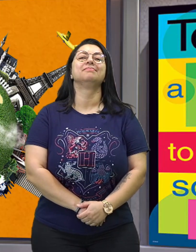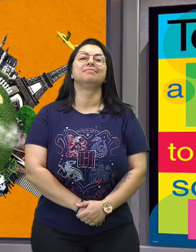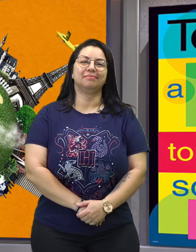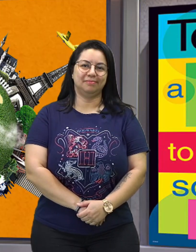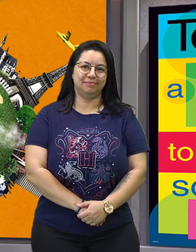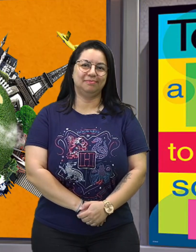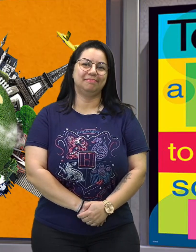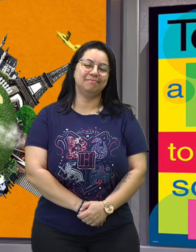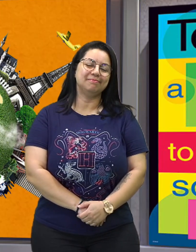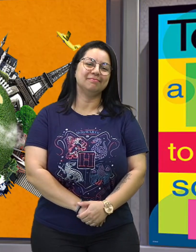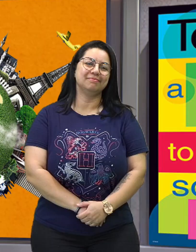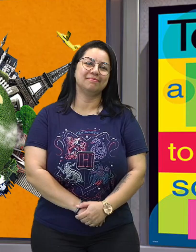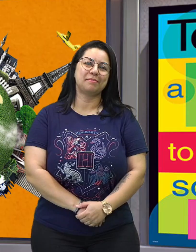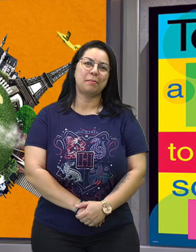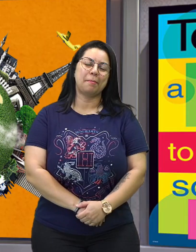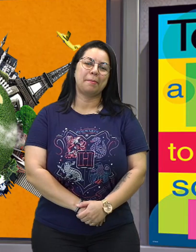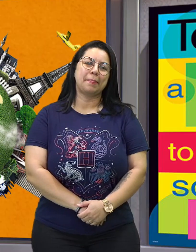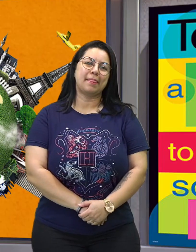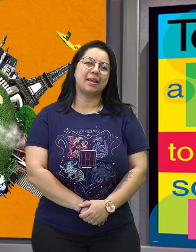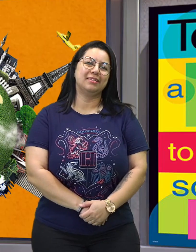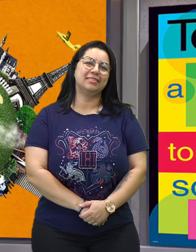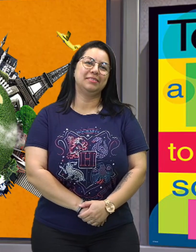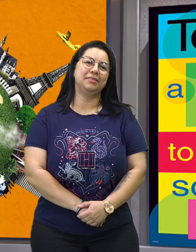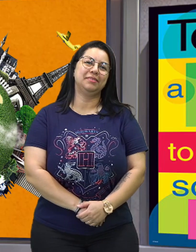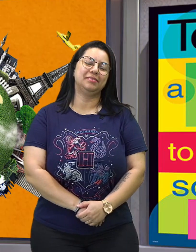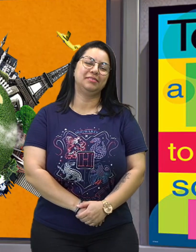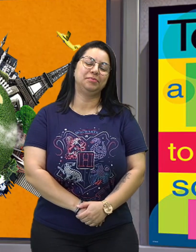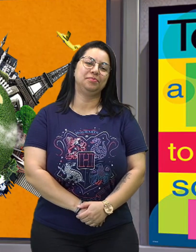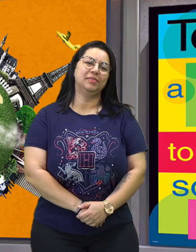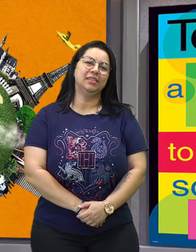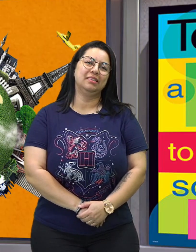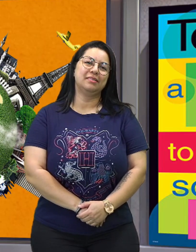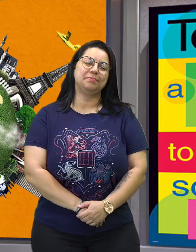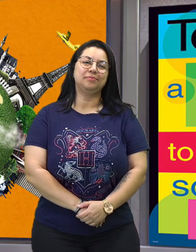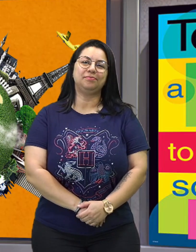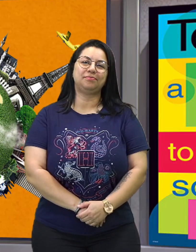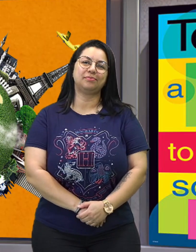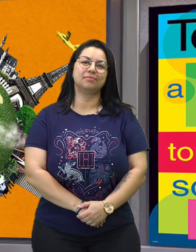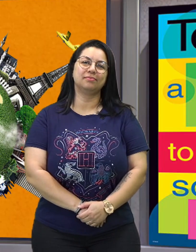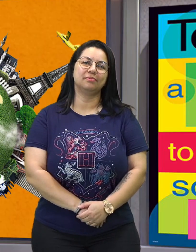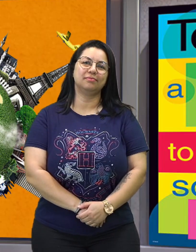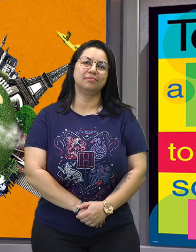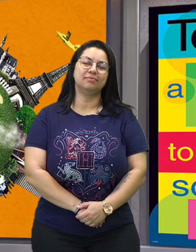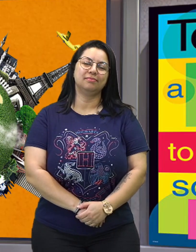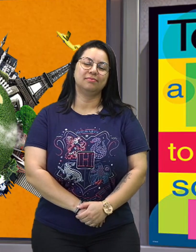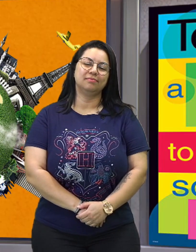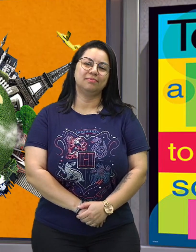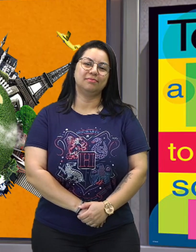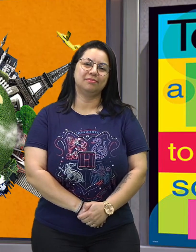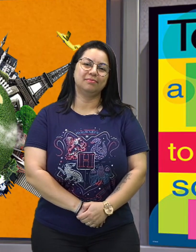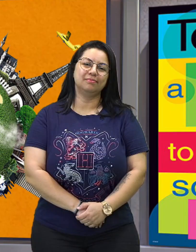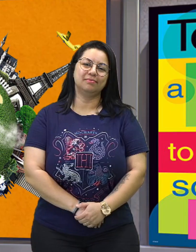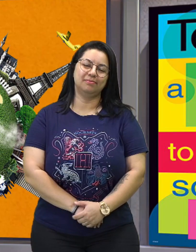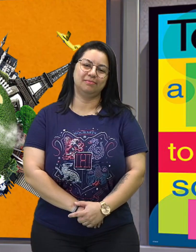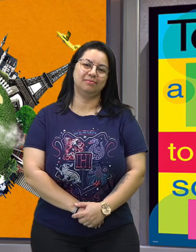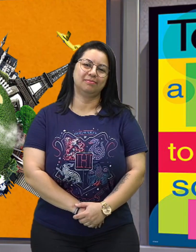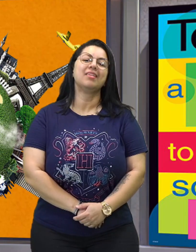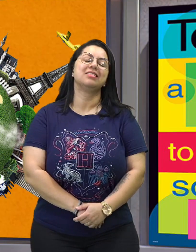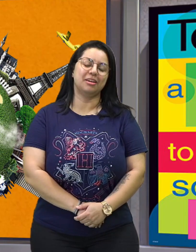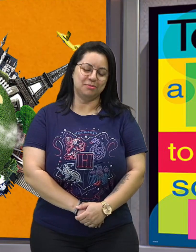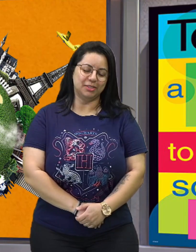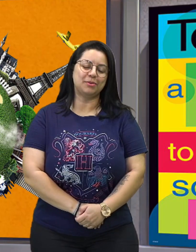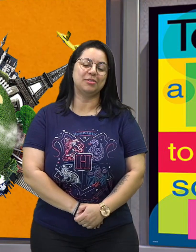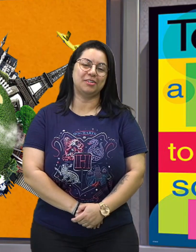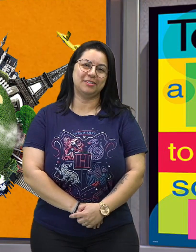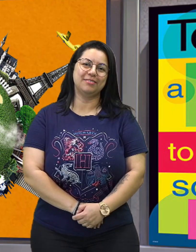aula, e a zero também. O que são essas condicionais? A gente está vendo desde a última aula, a gente vai agora para a terceira condicional. Aliás, segunda,